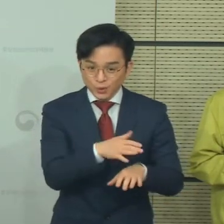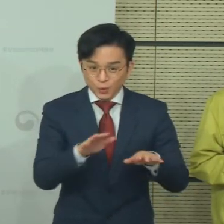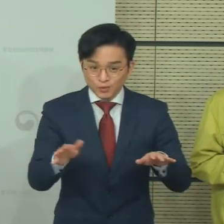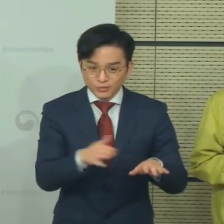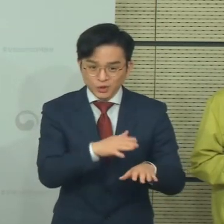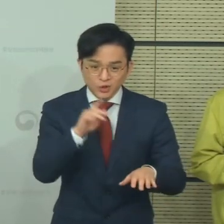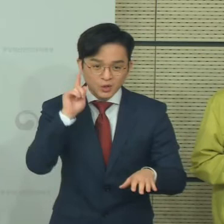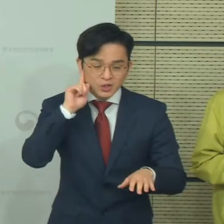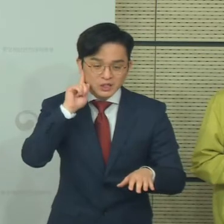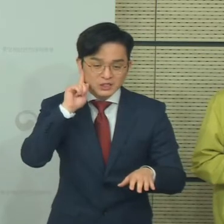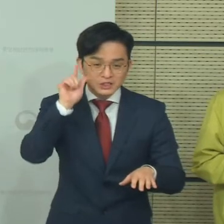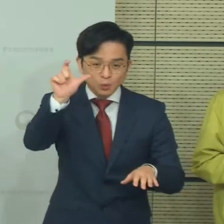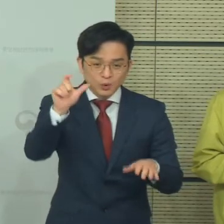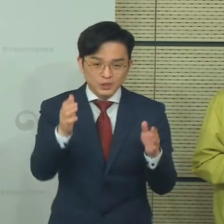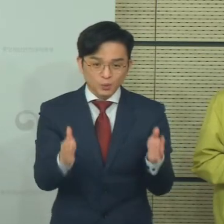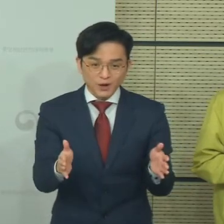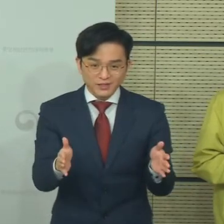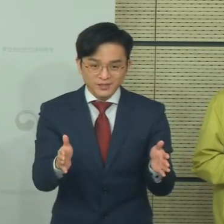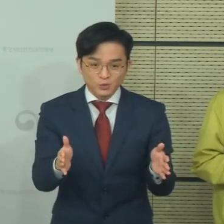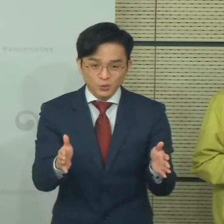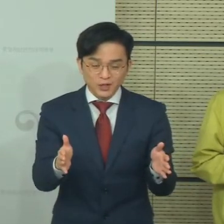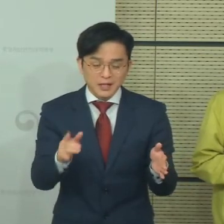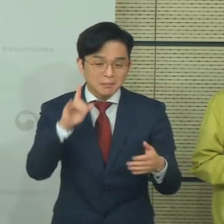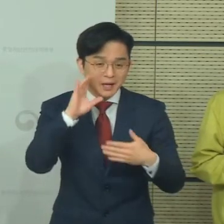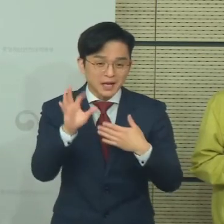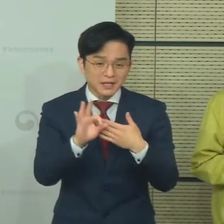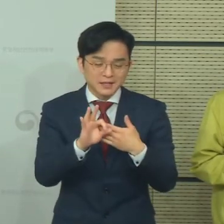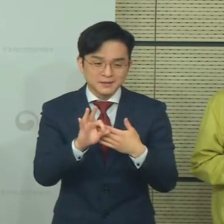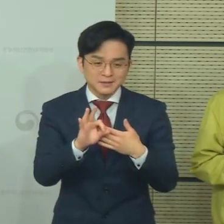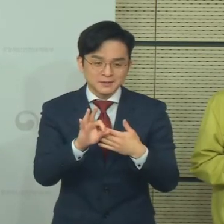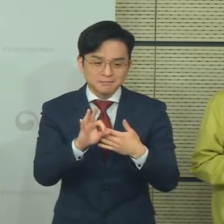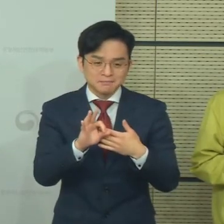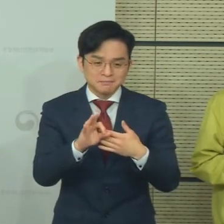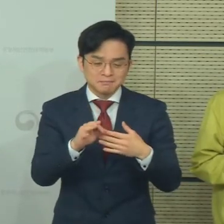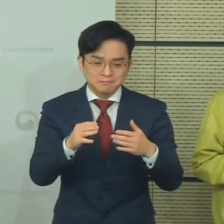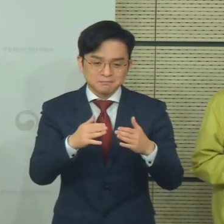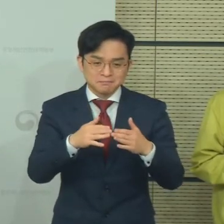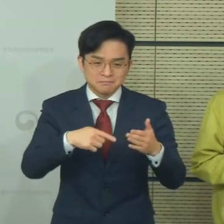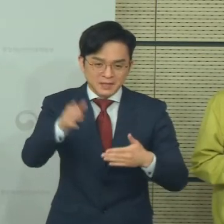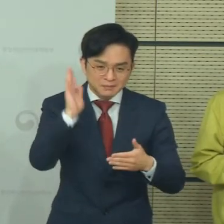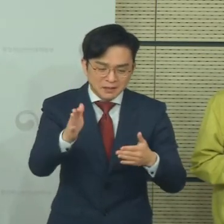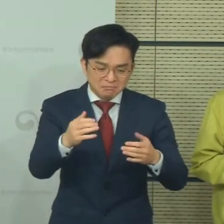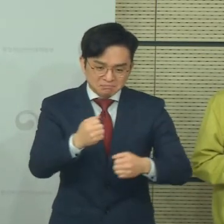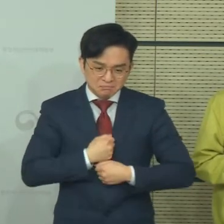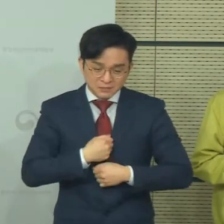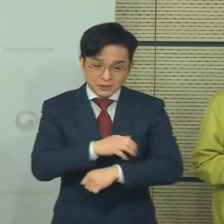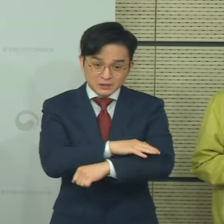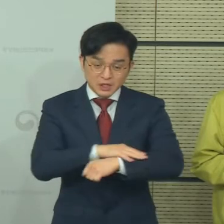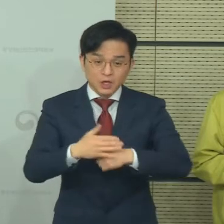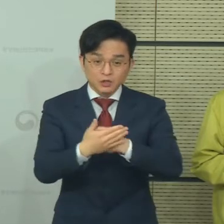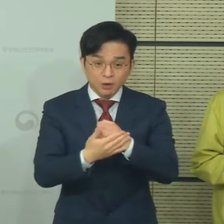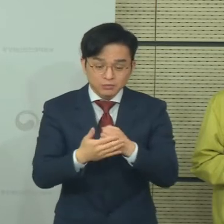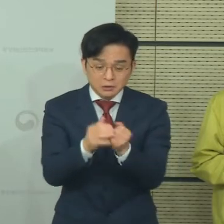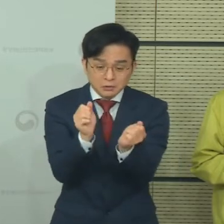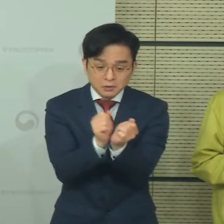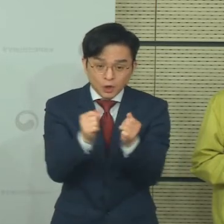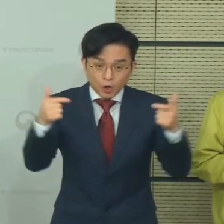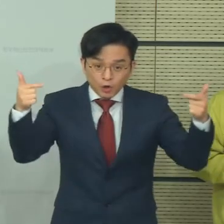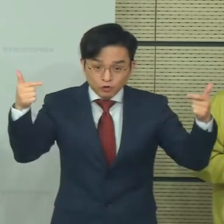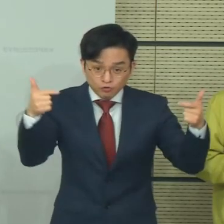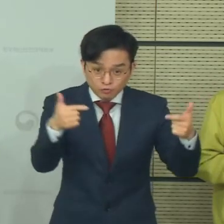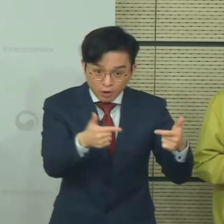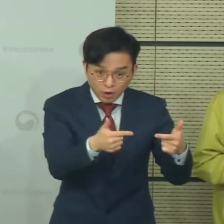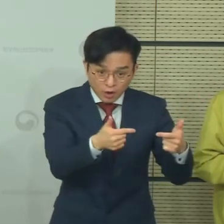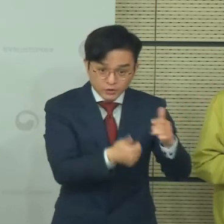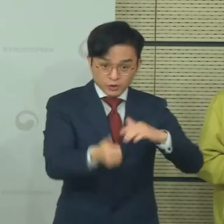있다 그러면 장기적인 관점하에서 생활 방역 체계로 이행을 하겠다고 설명을 드렸었는데요. 이 생활 방역 체계로 이행할